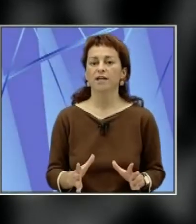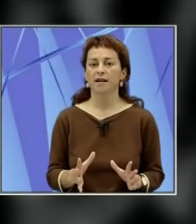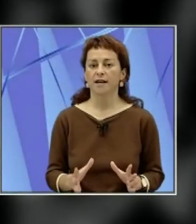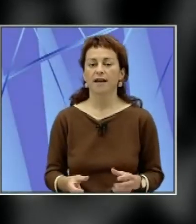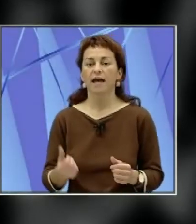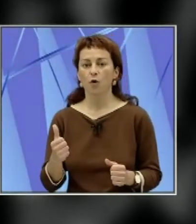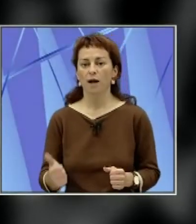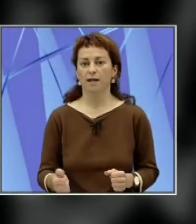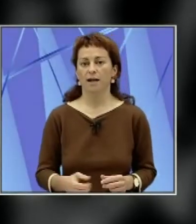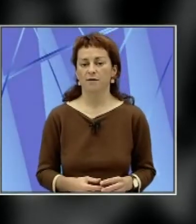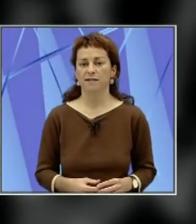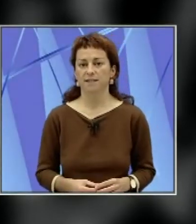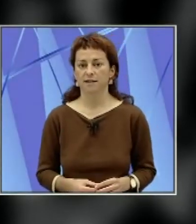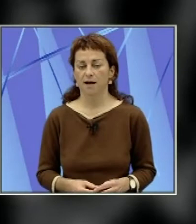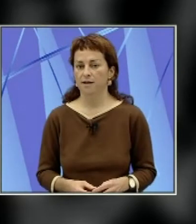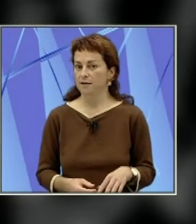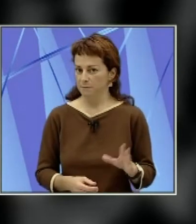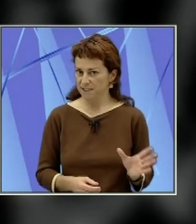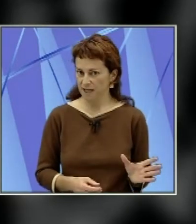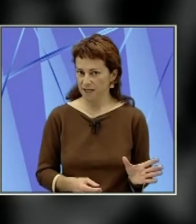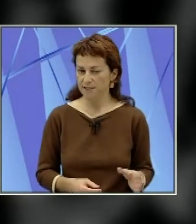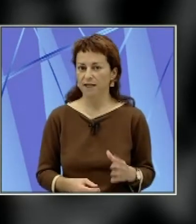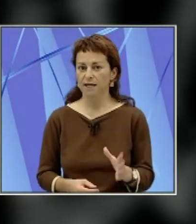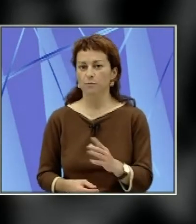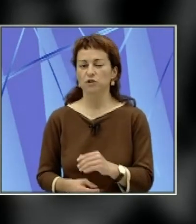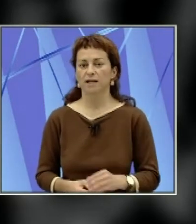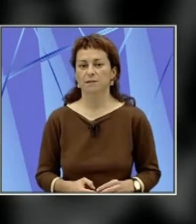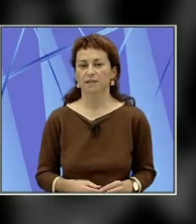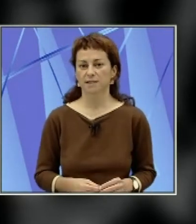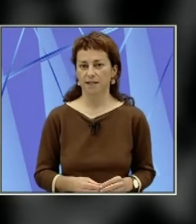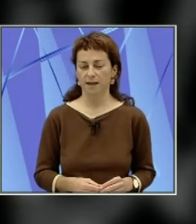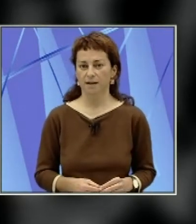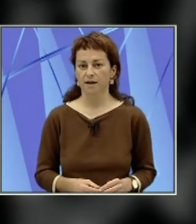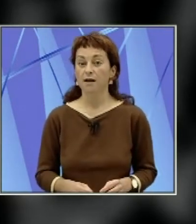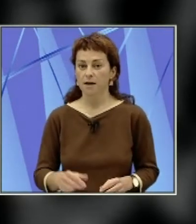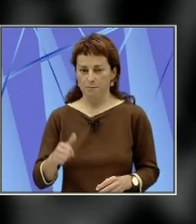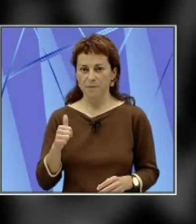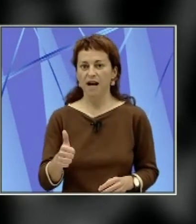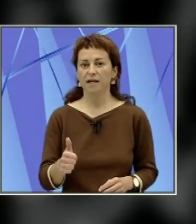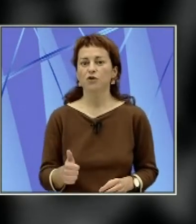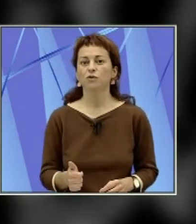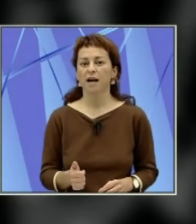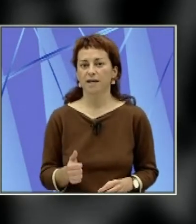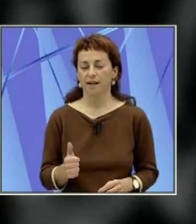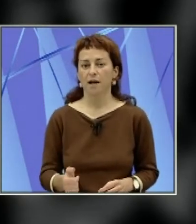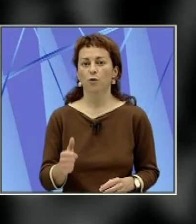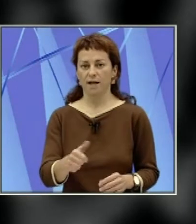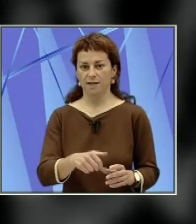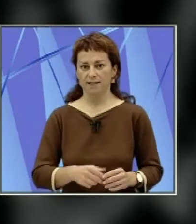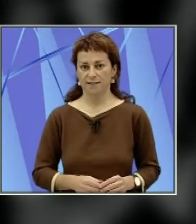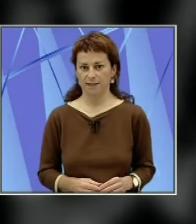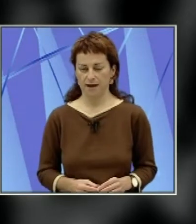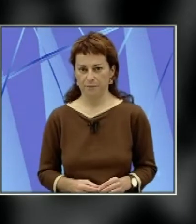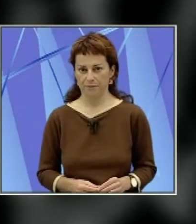Juntagailu hori ere hegoaldean erabiltzen da, Bizkaieraz eta Gipuzkeraz batez ere. Bigarren juntagaiaren